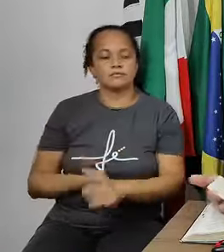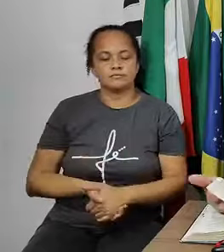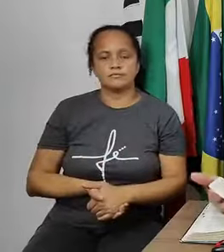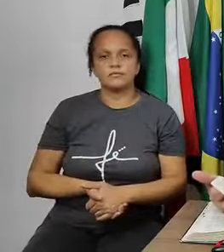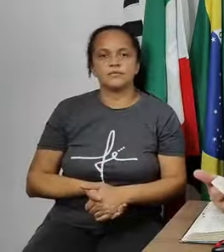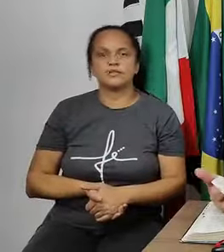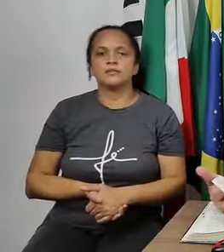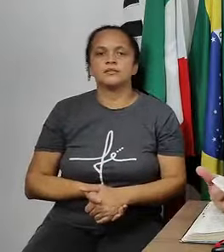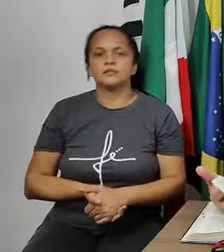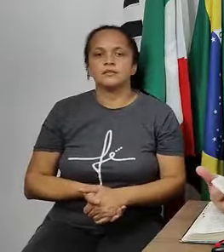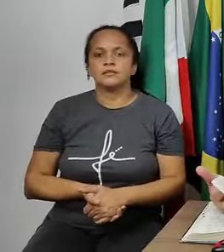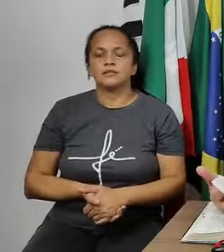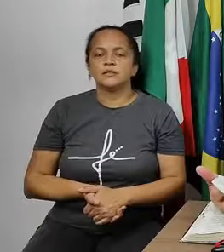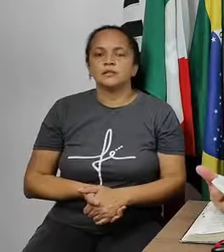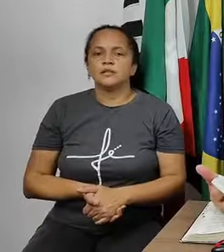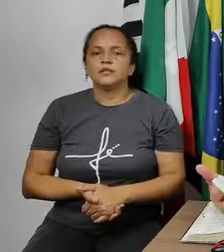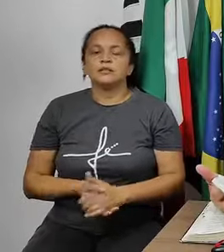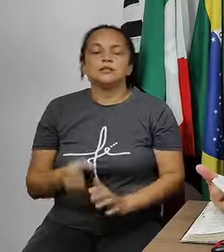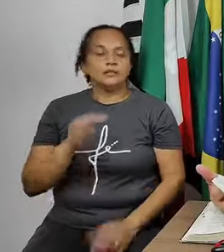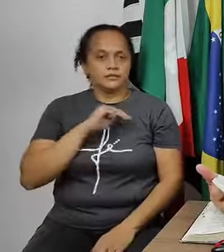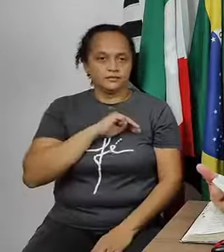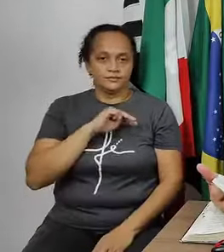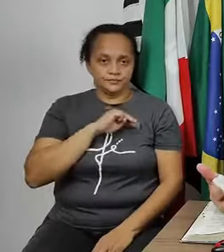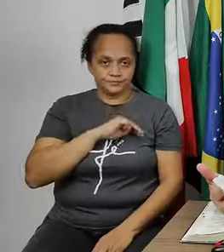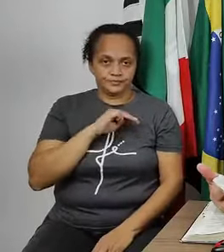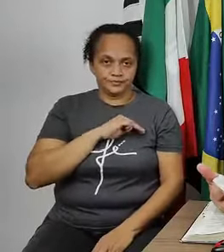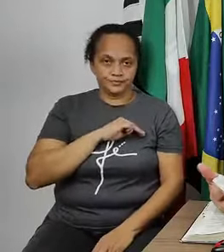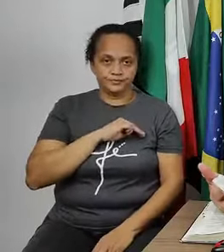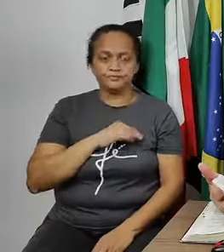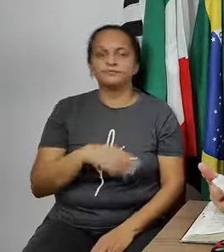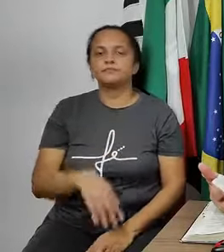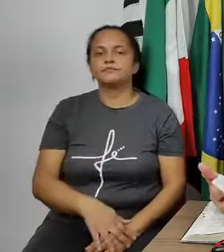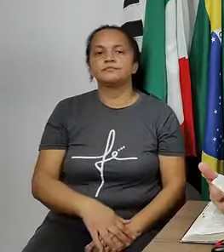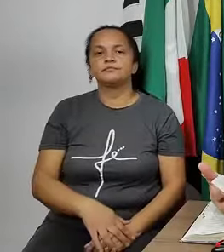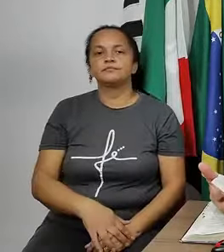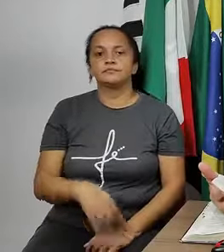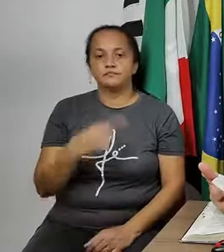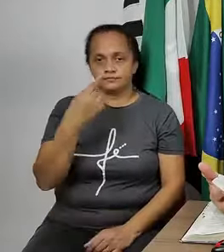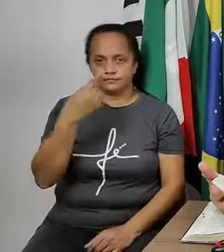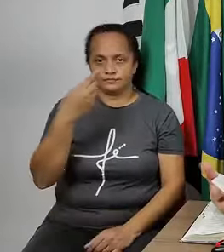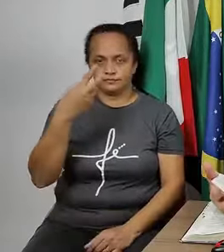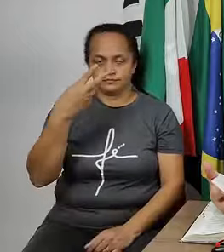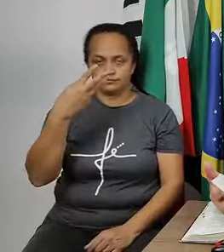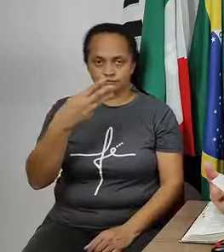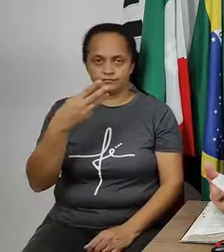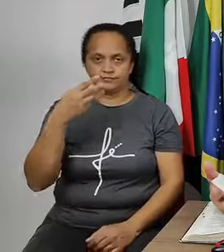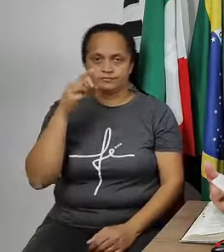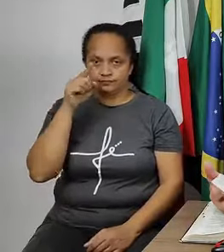olha lá. Ele diz o seguinte, a partir do versículo 20. O que foi